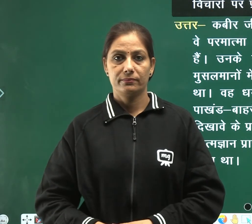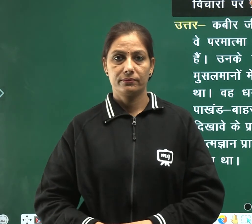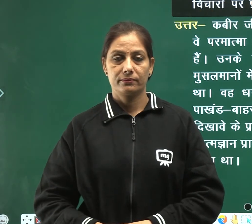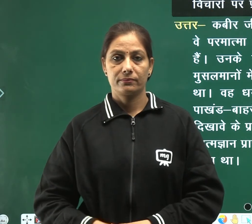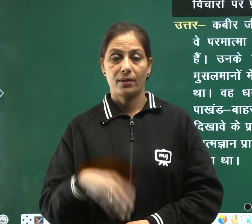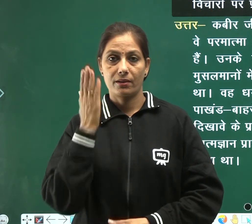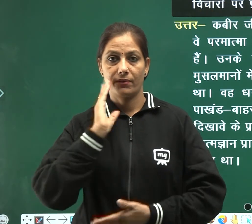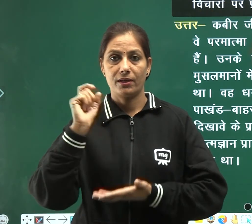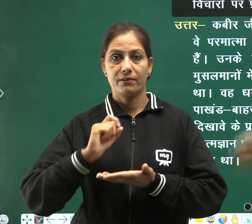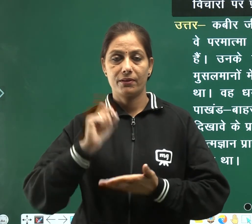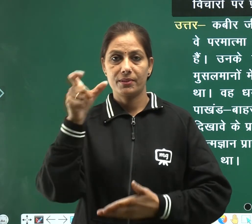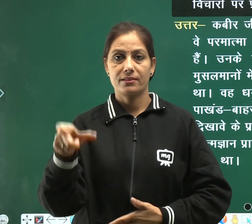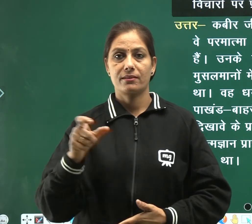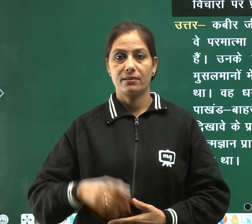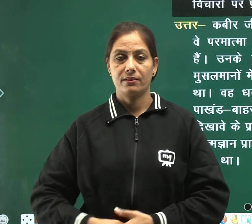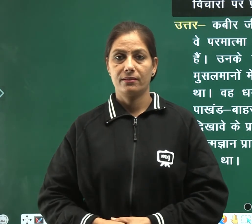कबीर के